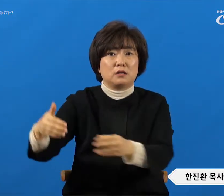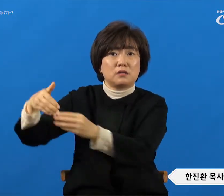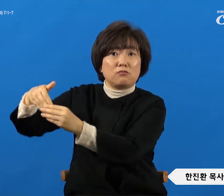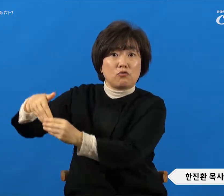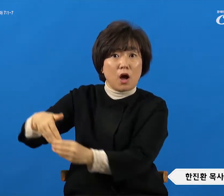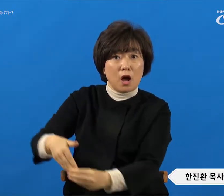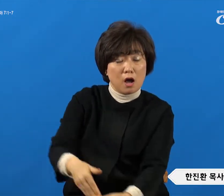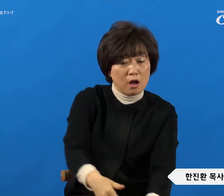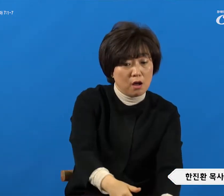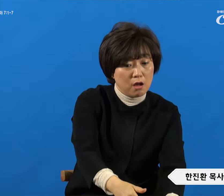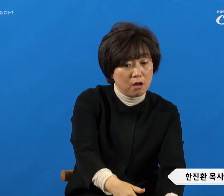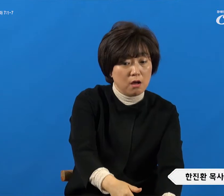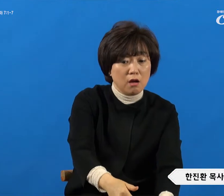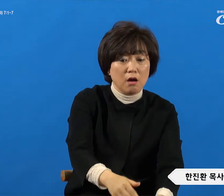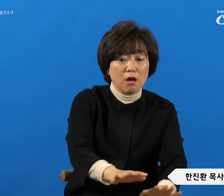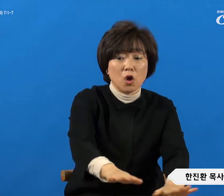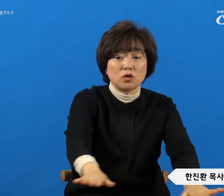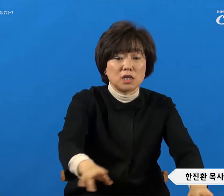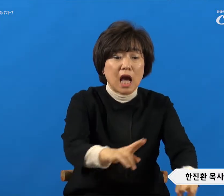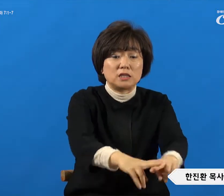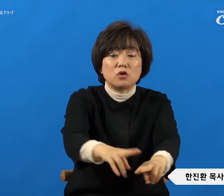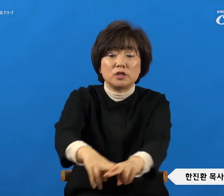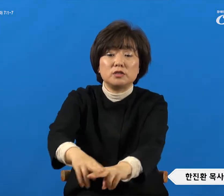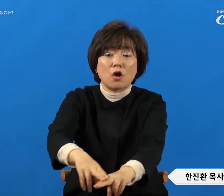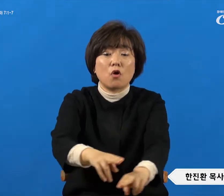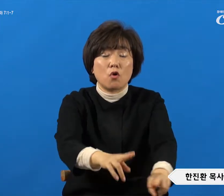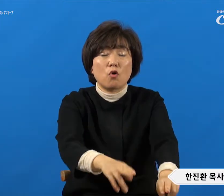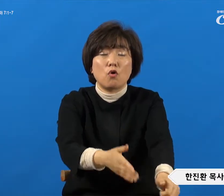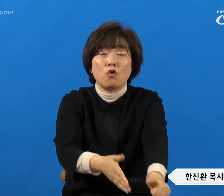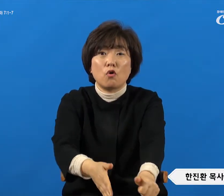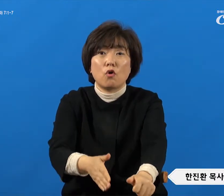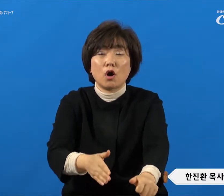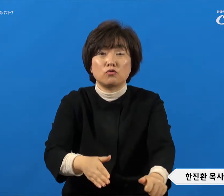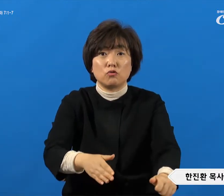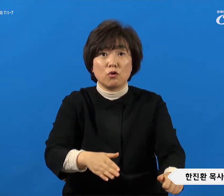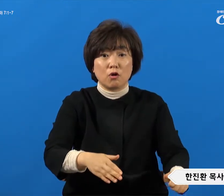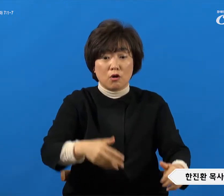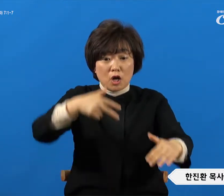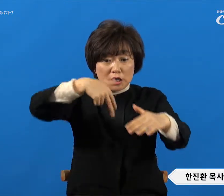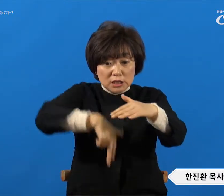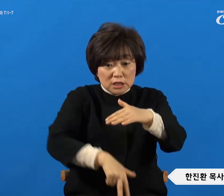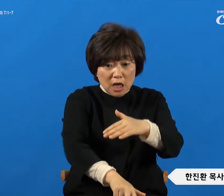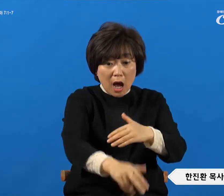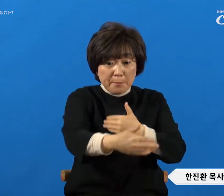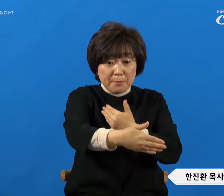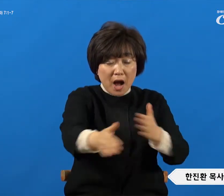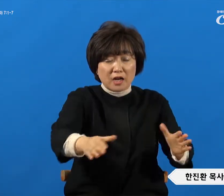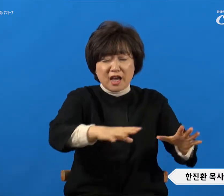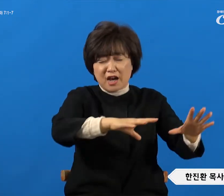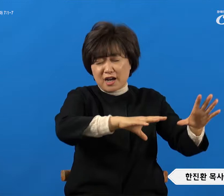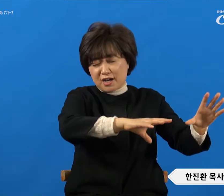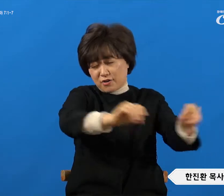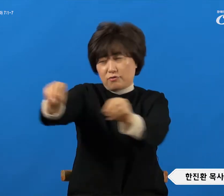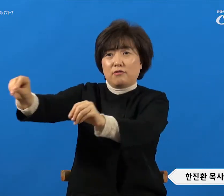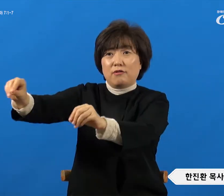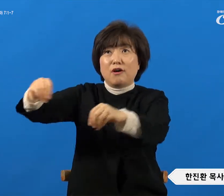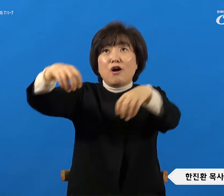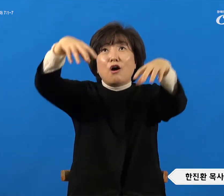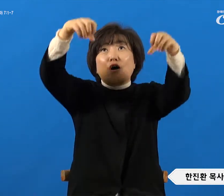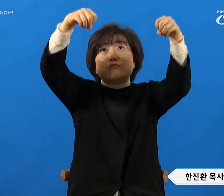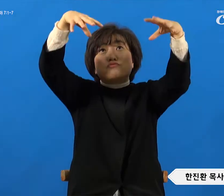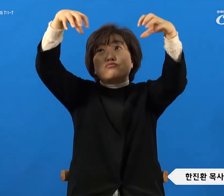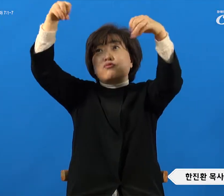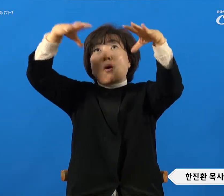앉아 계십시오 하고는 지하실에 불을 꺼버렸습니다. 지하실에 불을 다 끄니까 얼마나